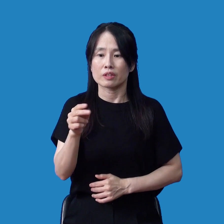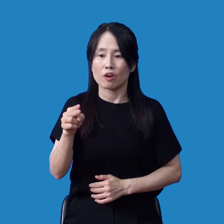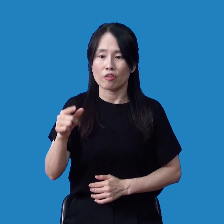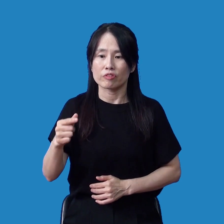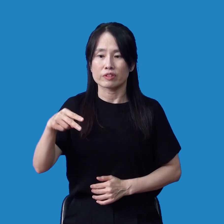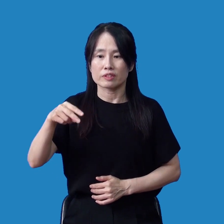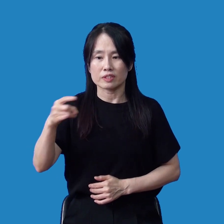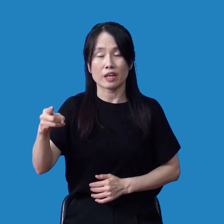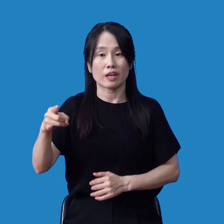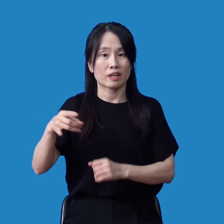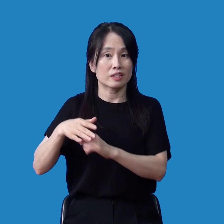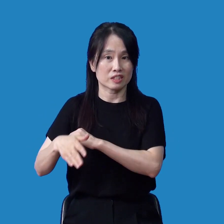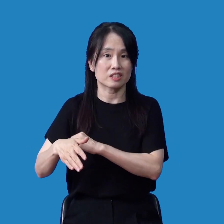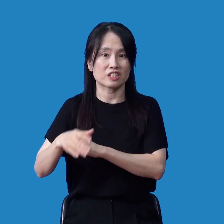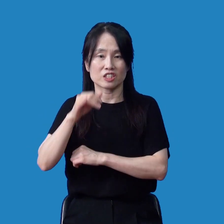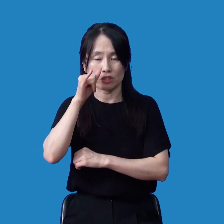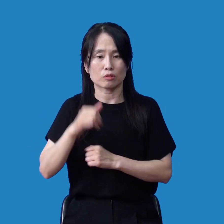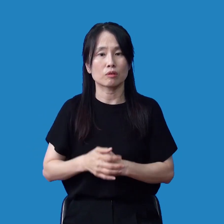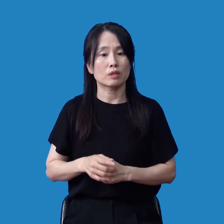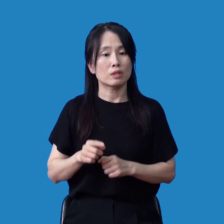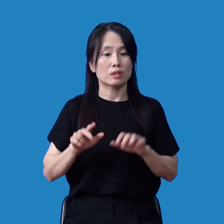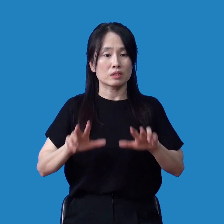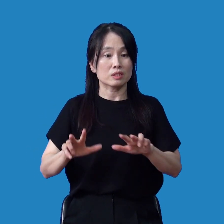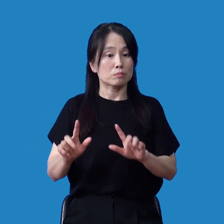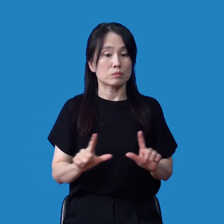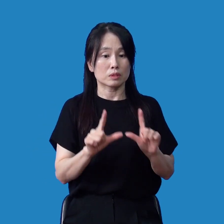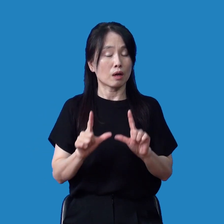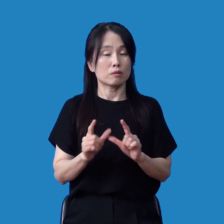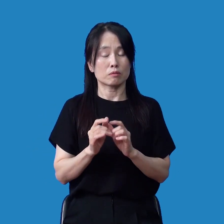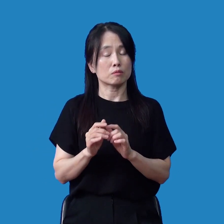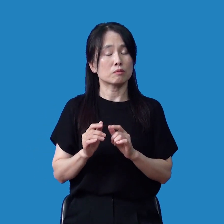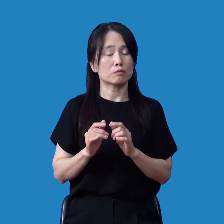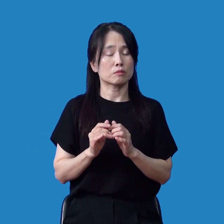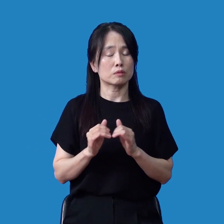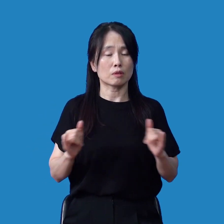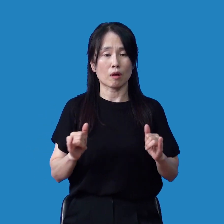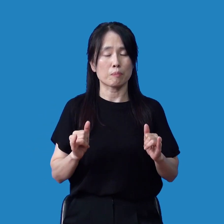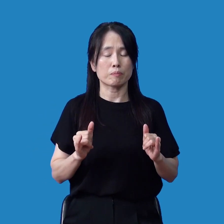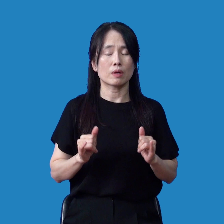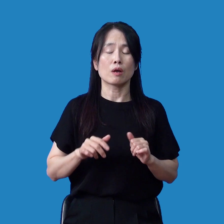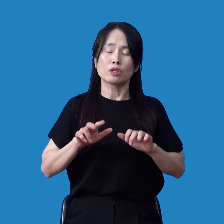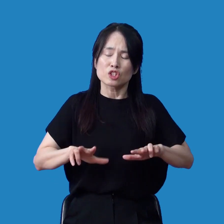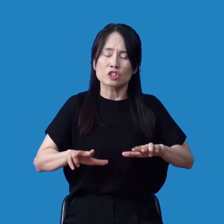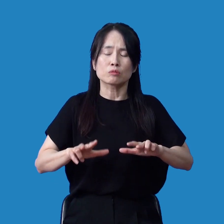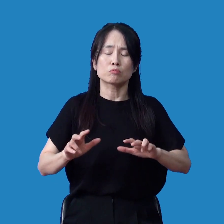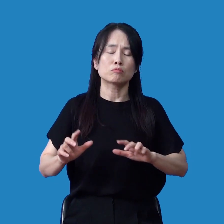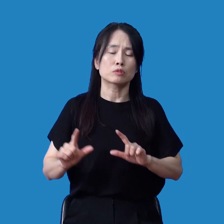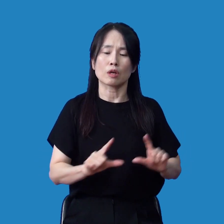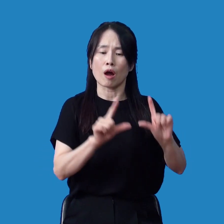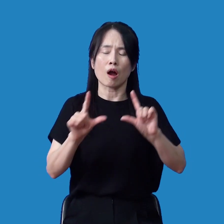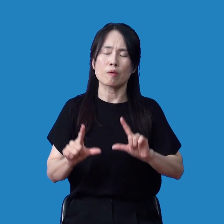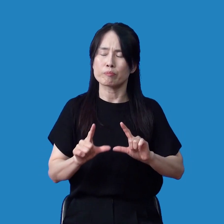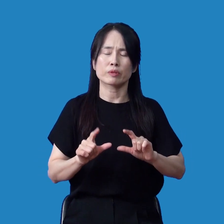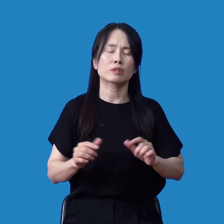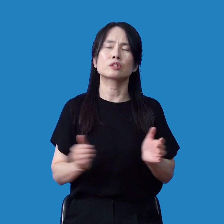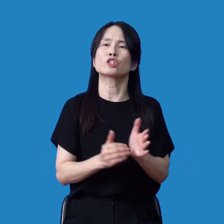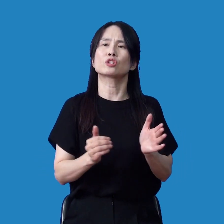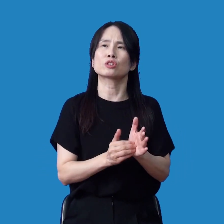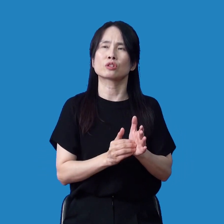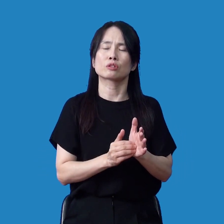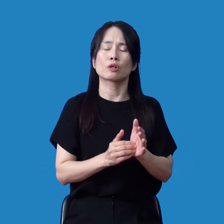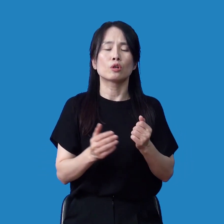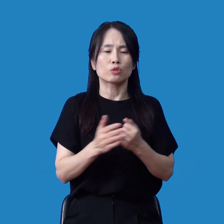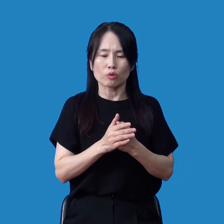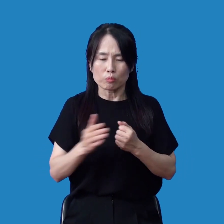사람들은 내세를 믿지 않습니다. 이 땅에서의 삶이 전부라고 생각합니다. 그래서 이 땅에 살 때